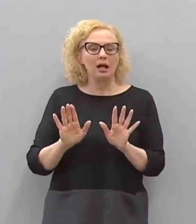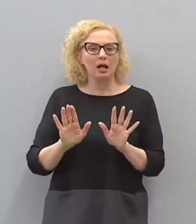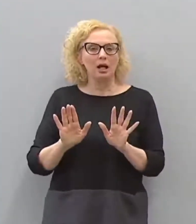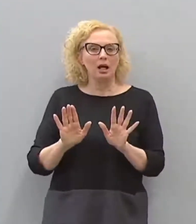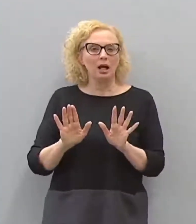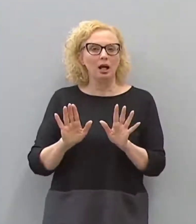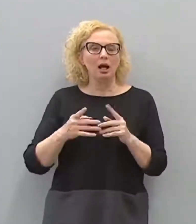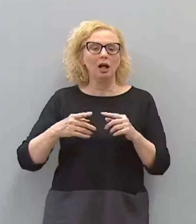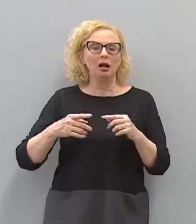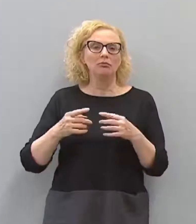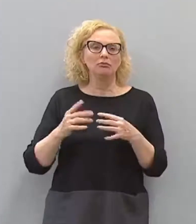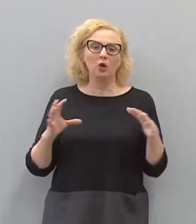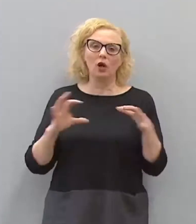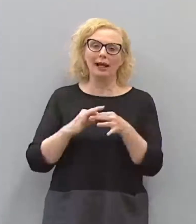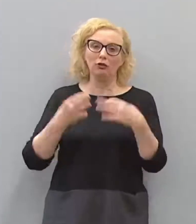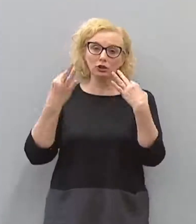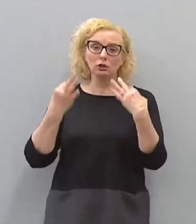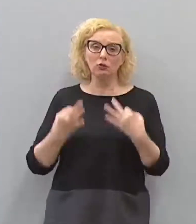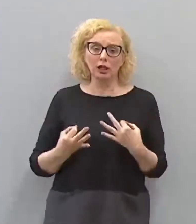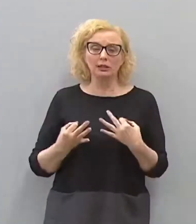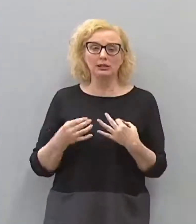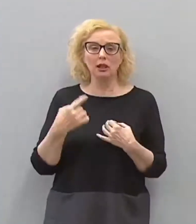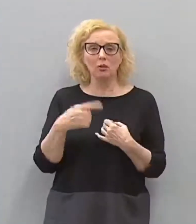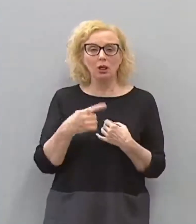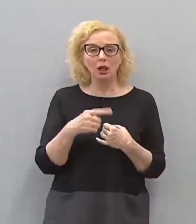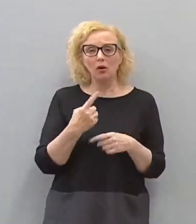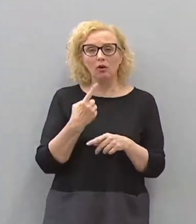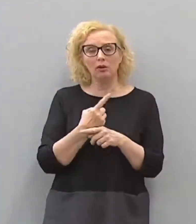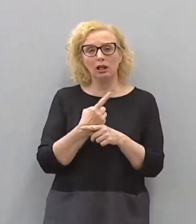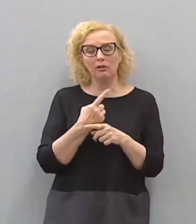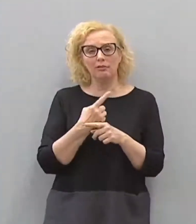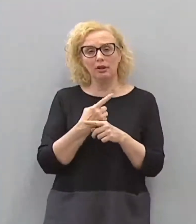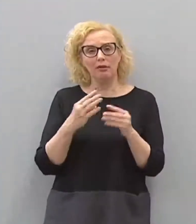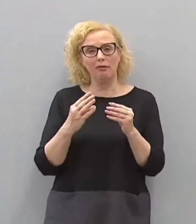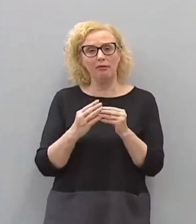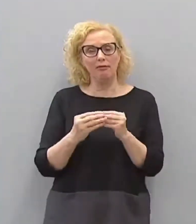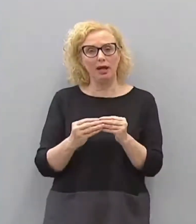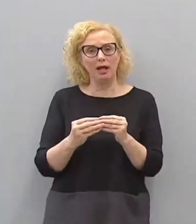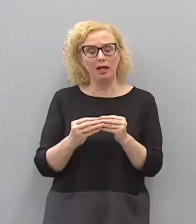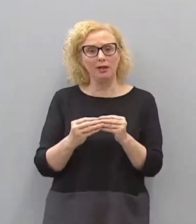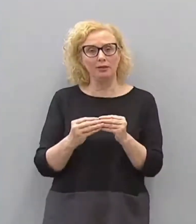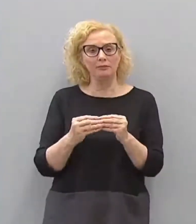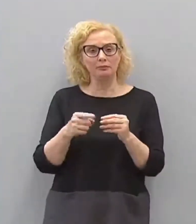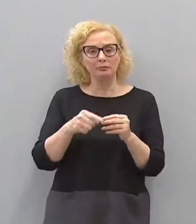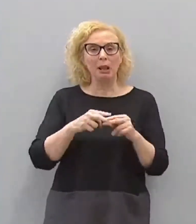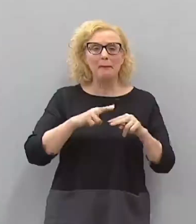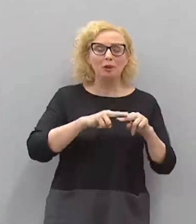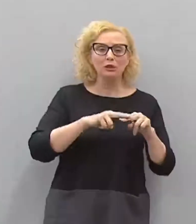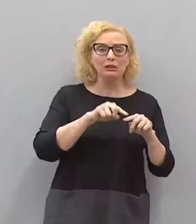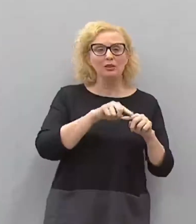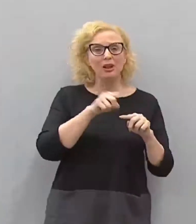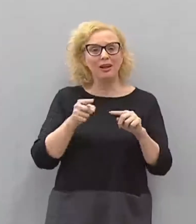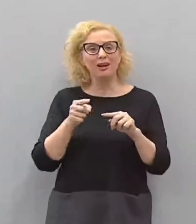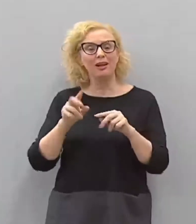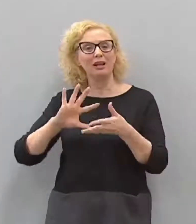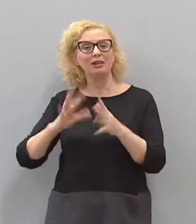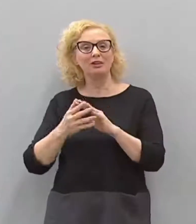sicurezza deve essere messo in una fase di manutenzione è in una fase di ammodernamento